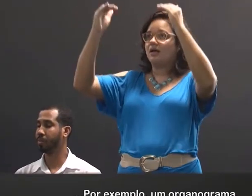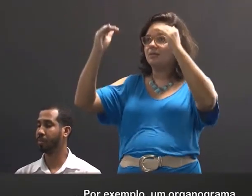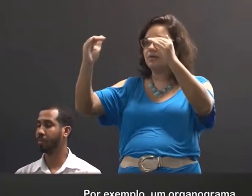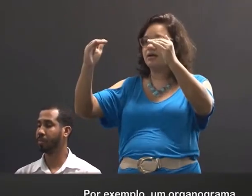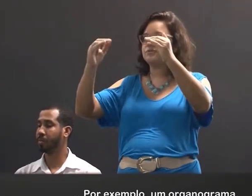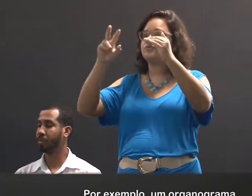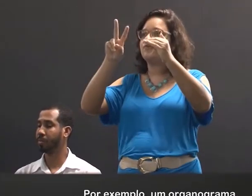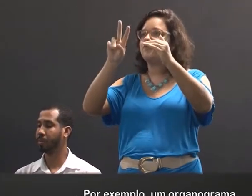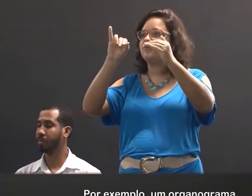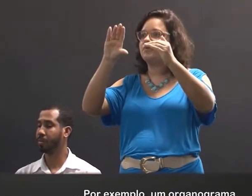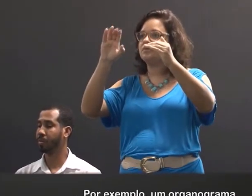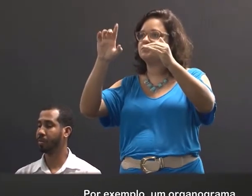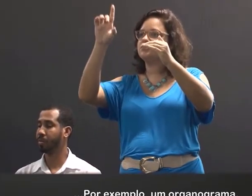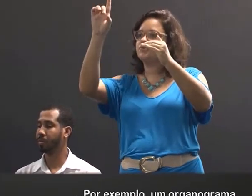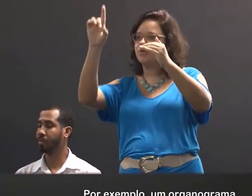tem um